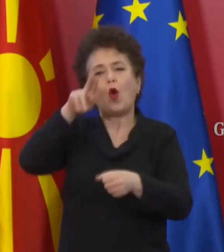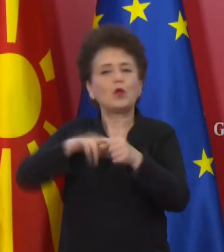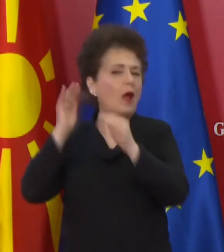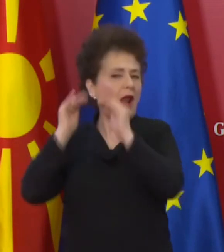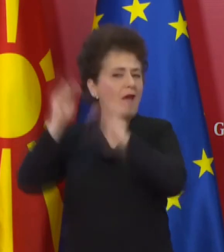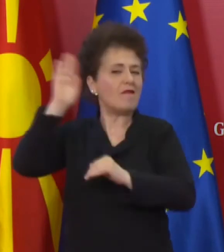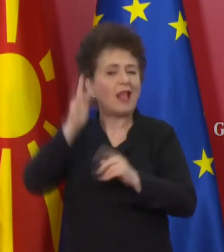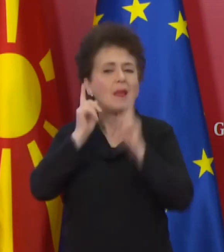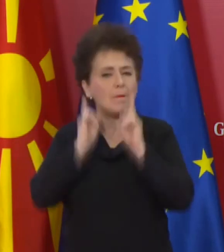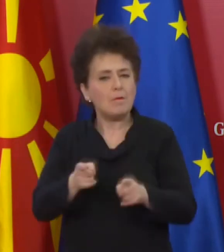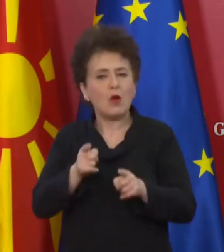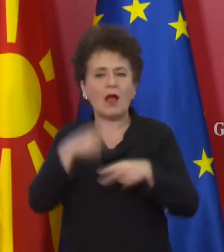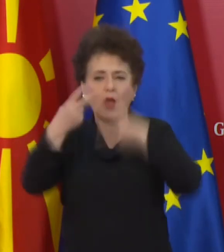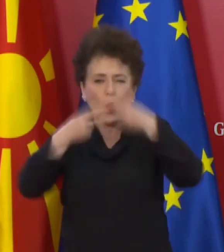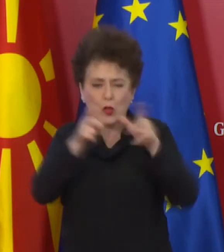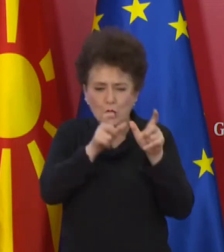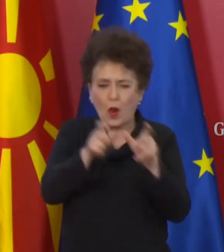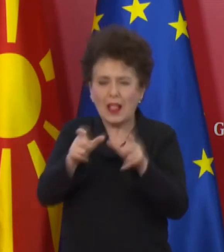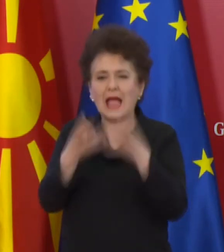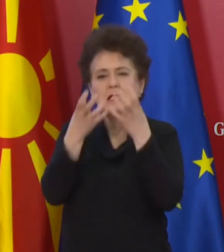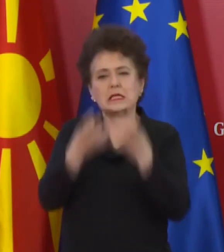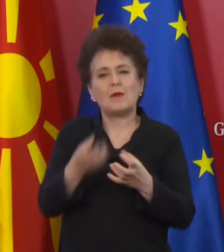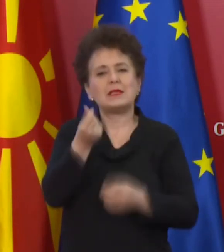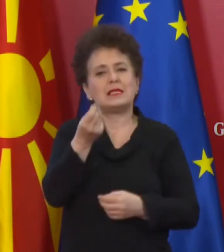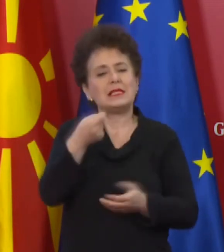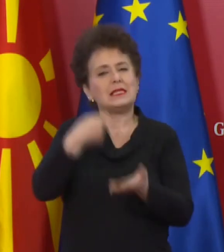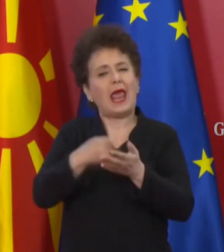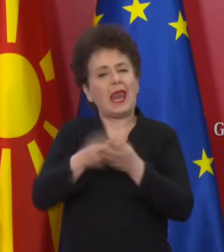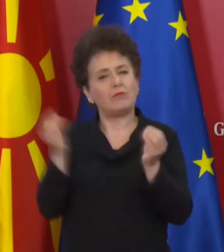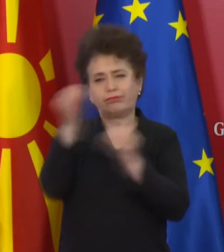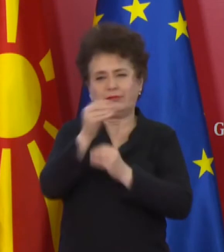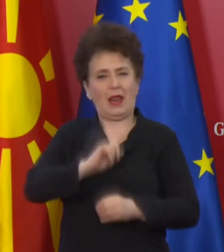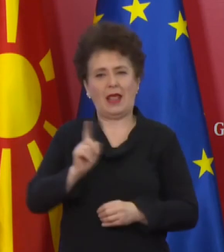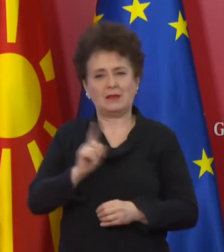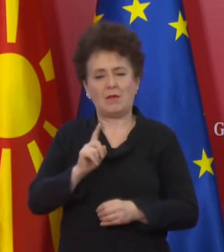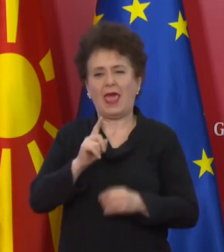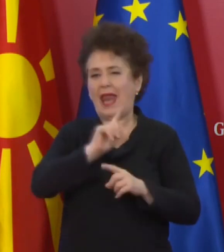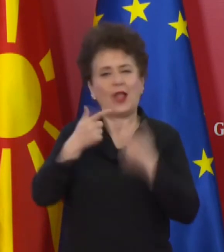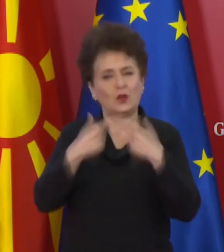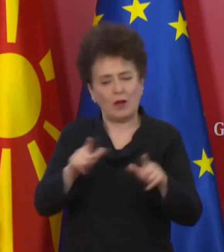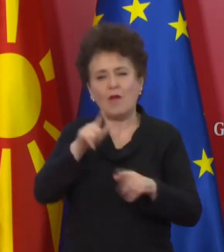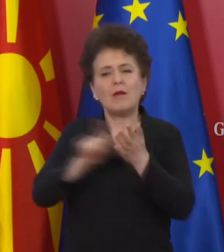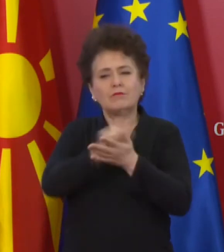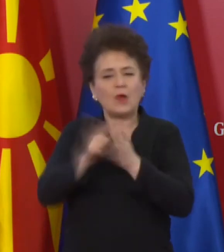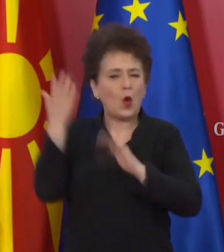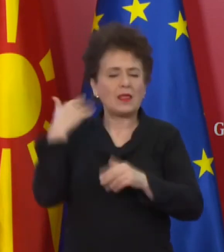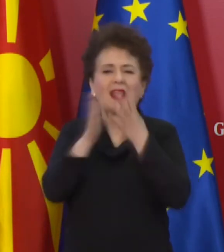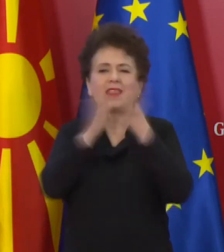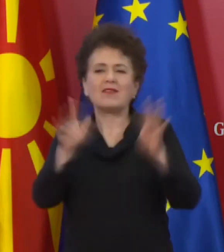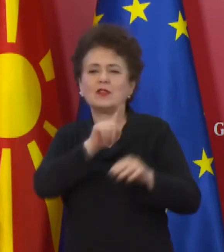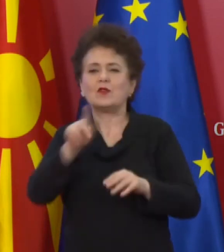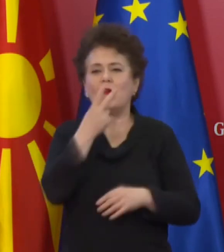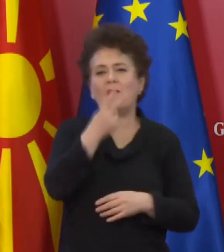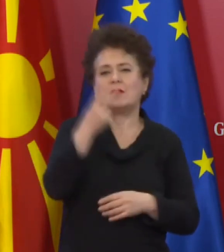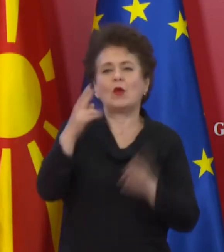të shëndetit të qytetarëve dhe shëndetit publik dhe patjetër të respektohen. Ftoj për përgjegjësi të çdo subjekti juridik dhe çdo individi